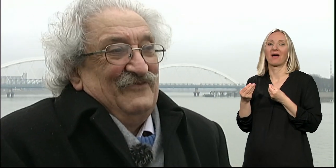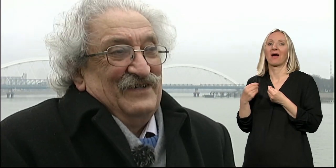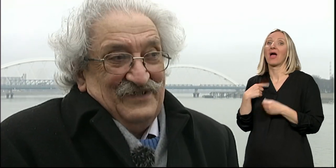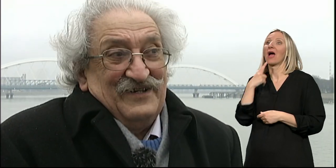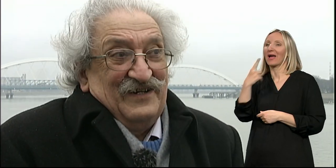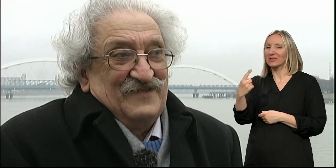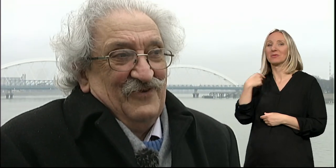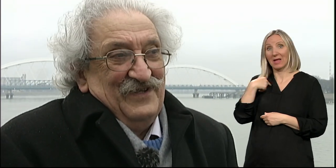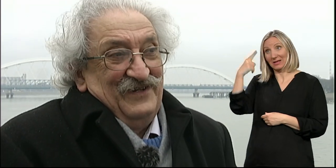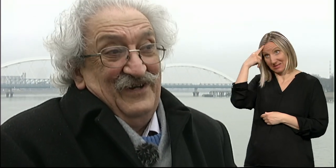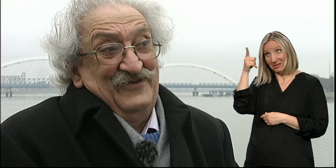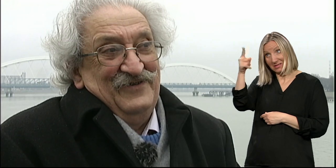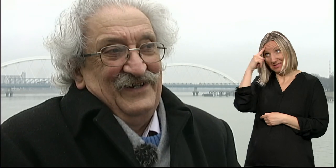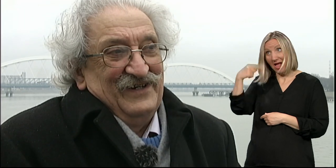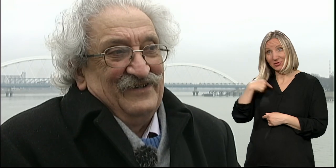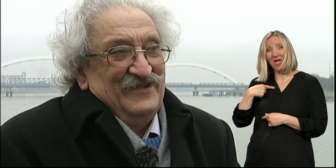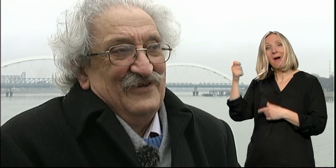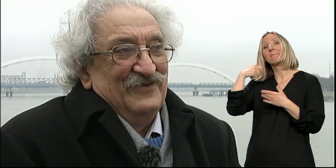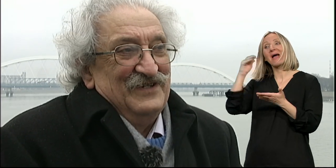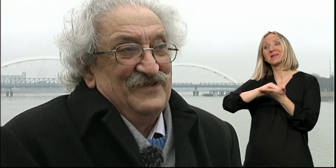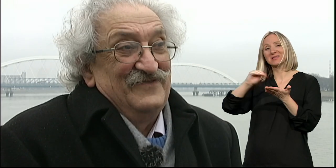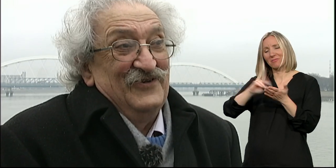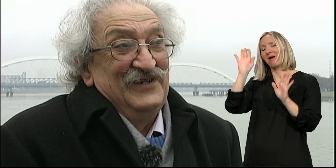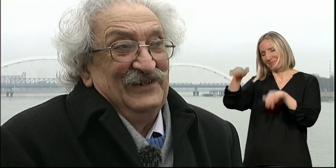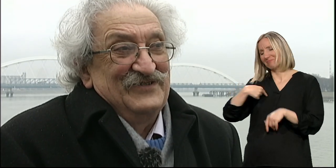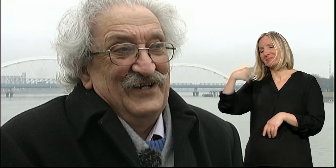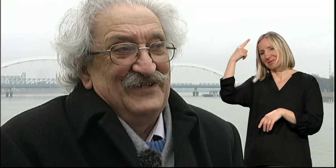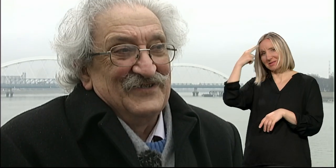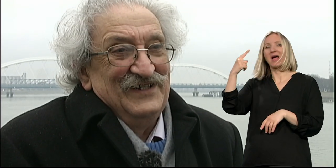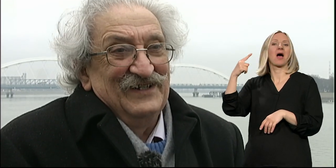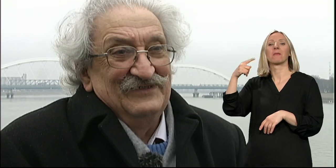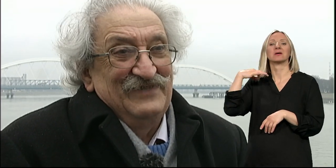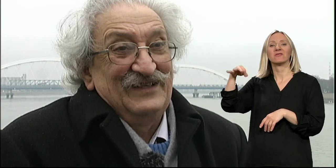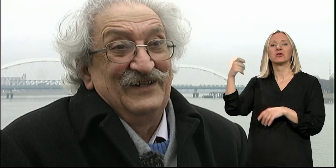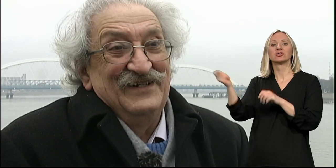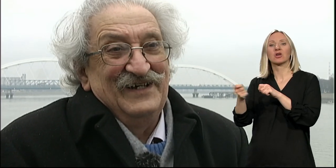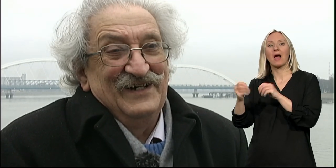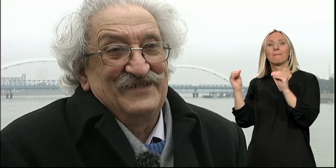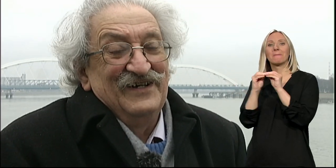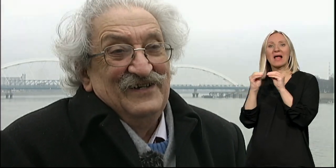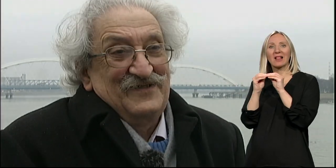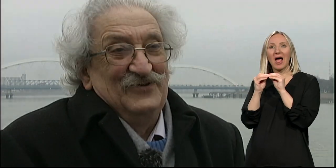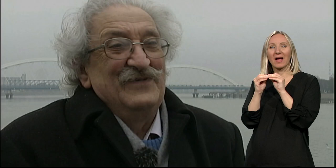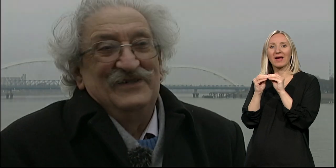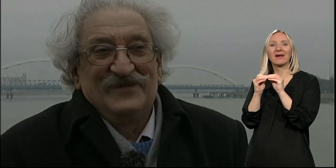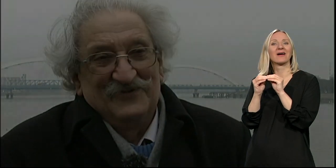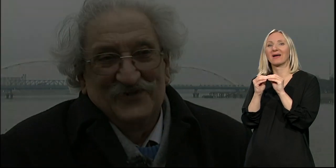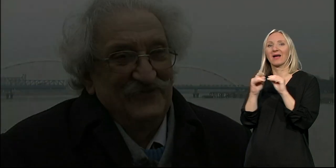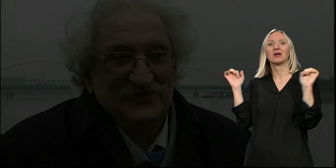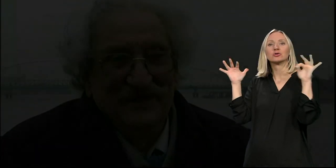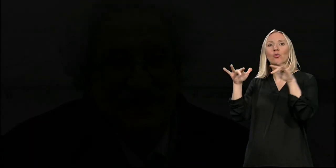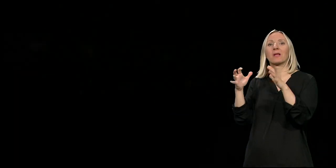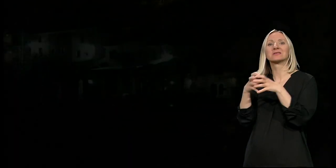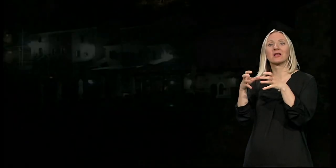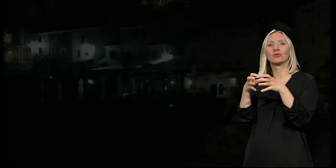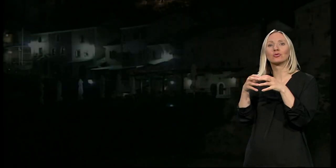Kažem ja, pa znaš da ga spominjem. Kako ne, kaže, ima u knjizi Zvonil, Čekić, nije Batlaka, ni Jaza, skupljali se društvo